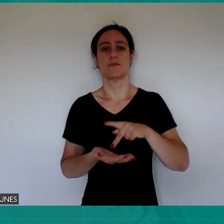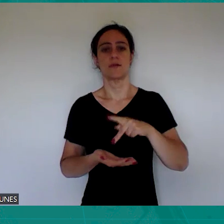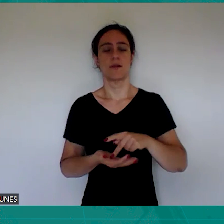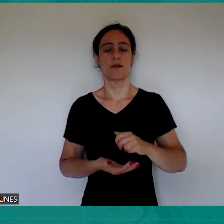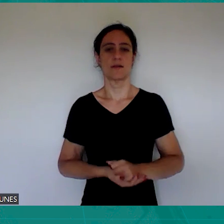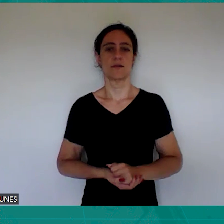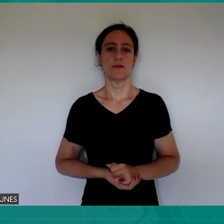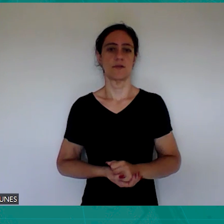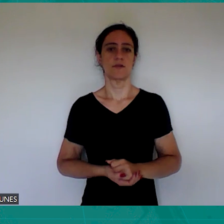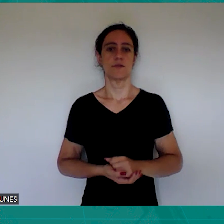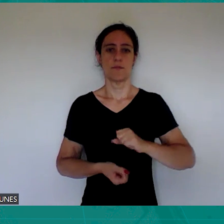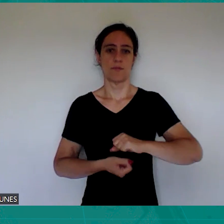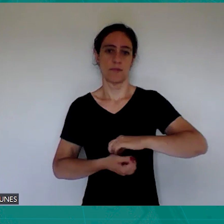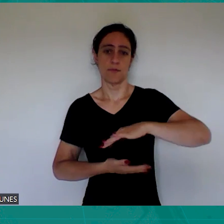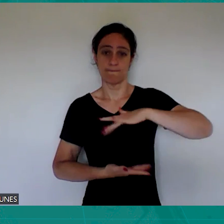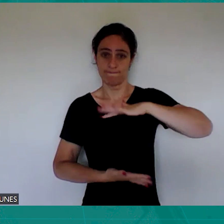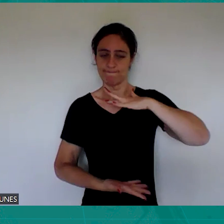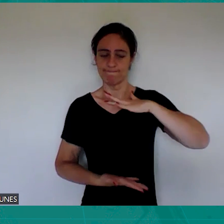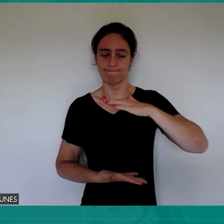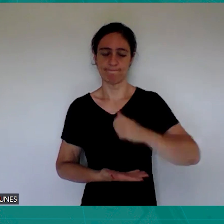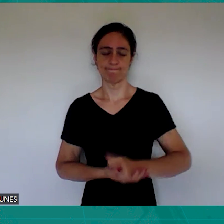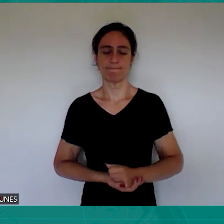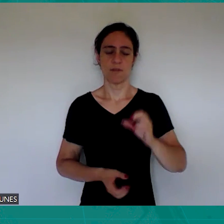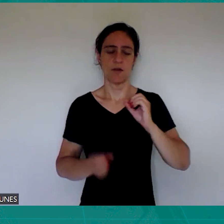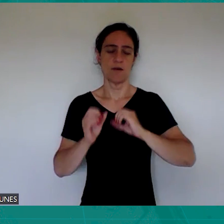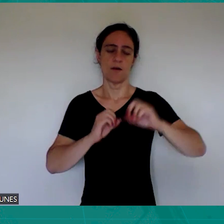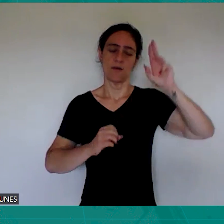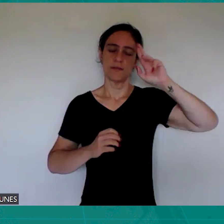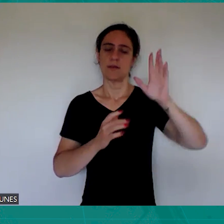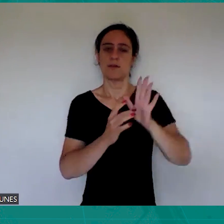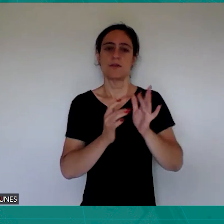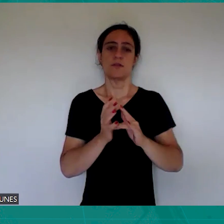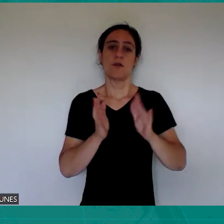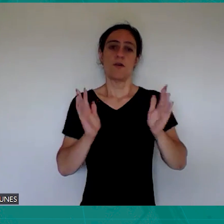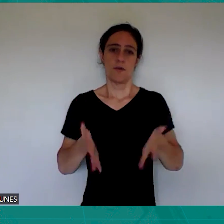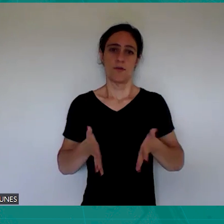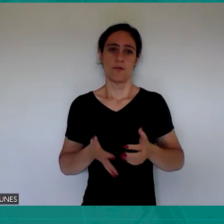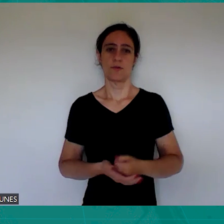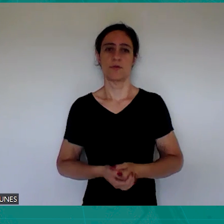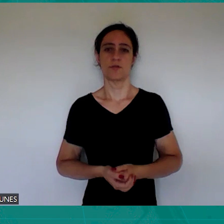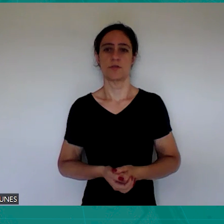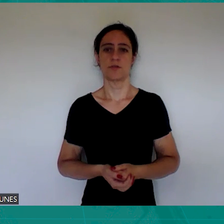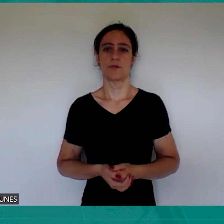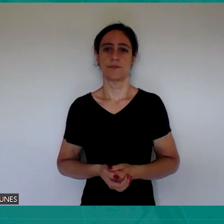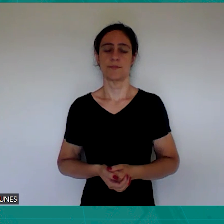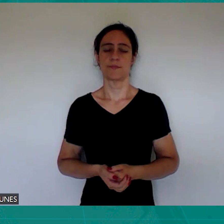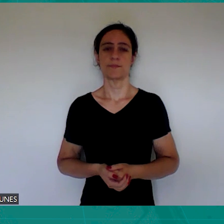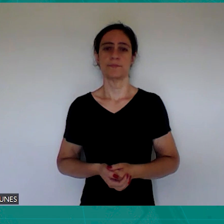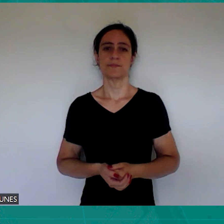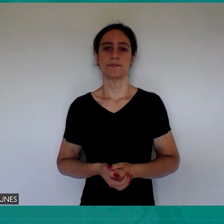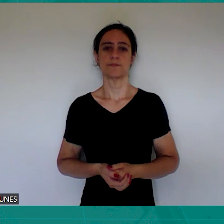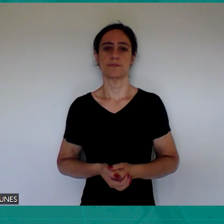nos enchendo, irmãos. Ó Senhor Jesus, hoje, irmãos,